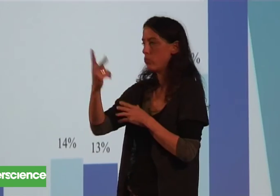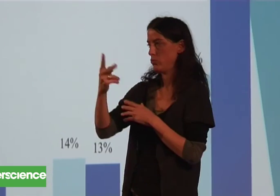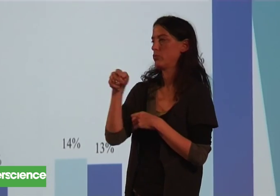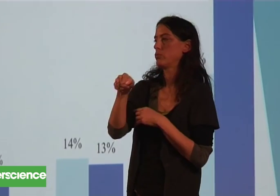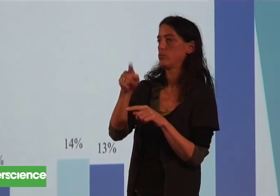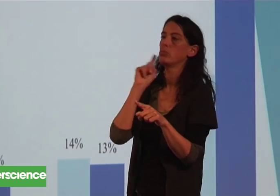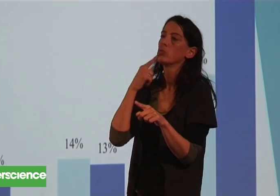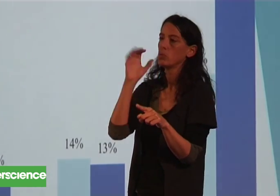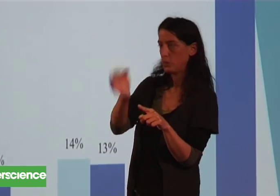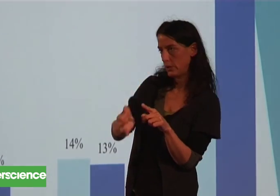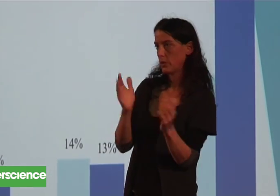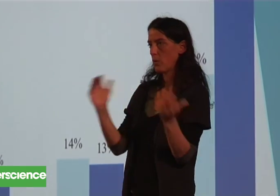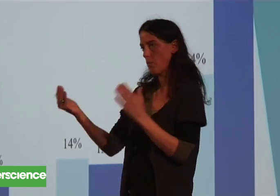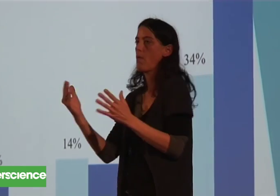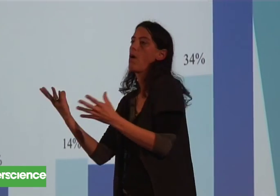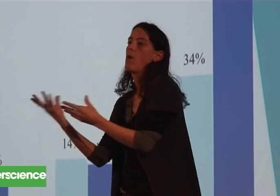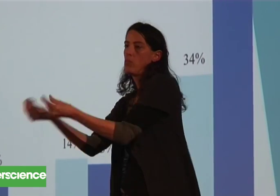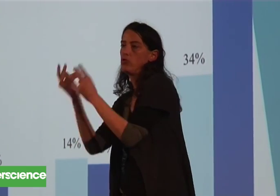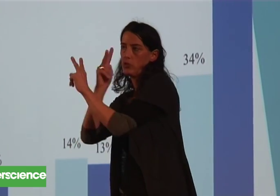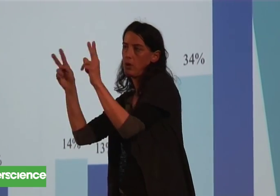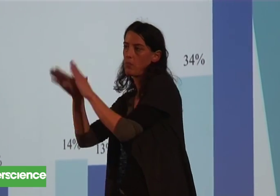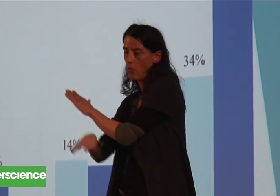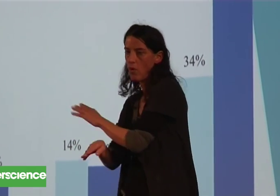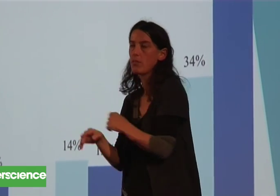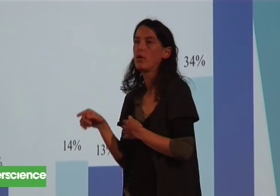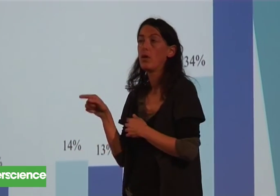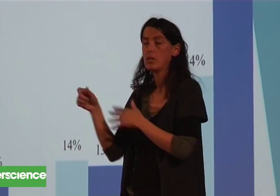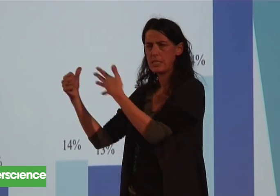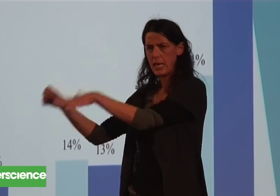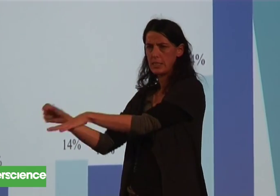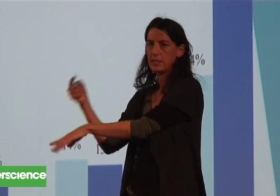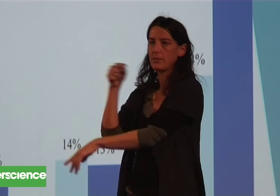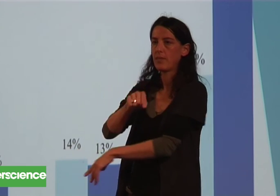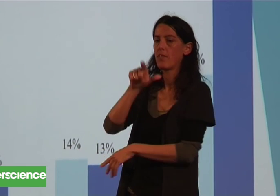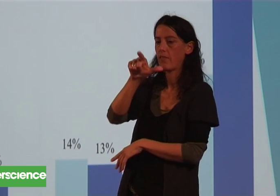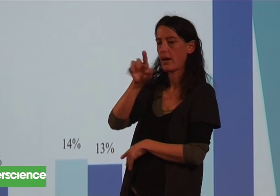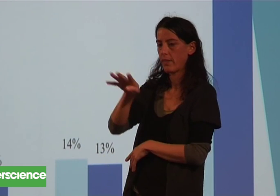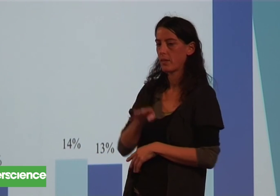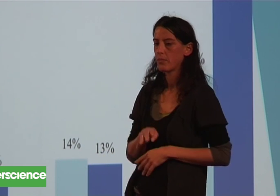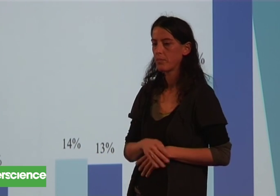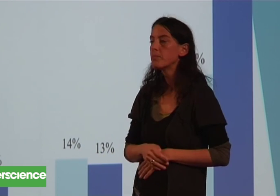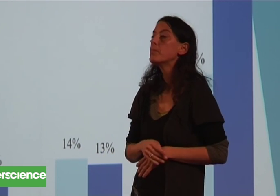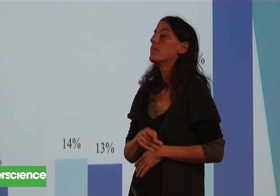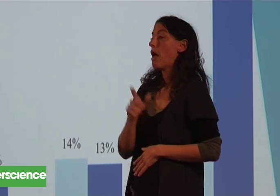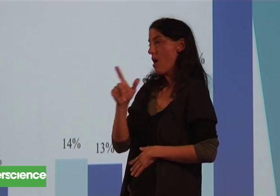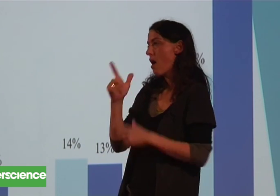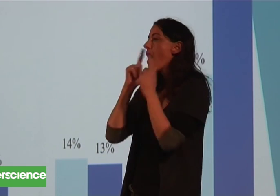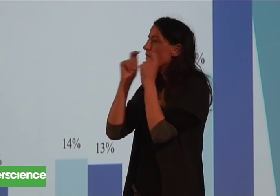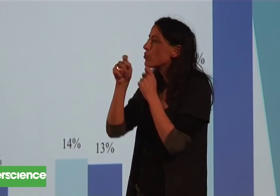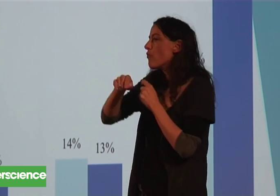24% contre 16%. Et ce résultat est à mettre en lien en fait avec une moindre utilisation de la